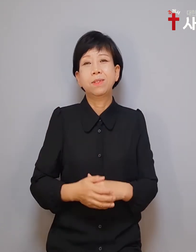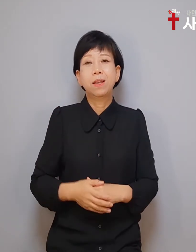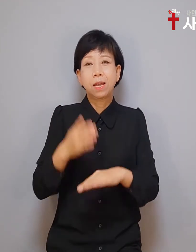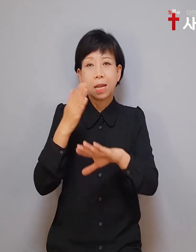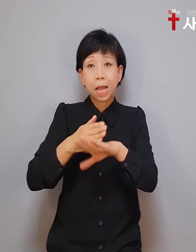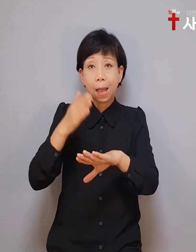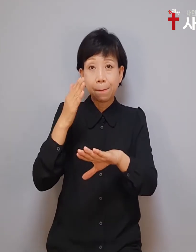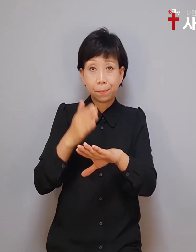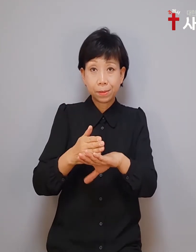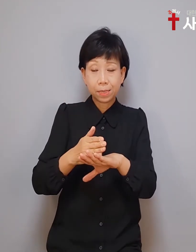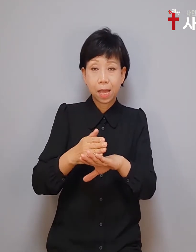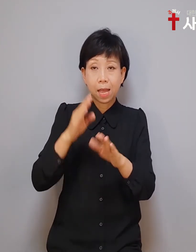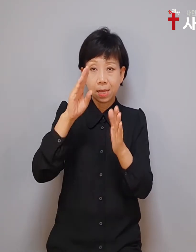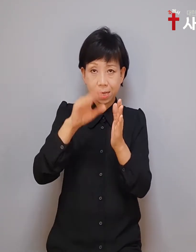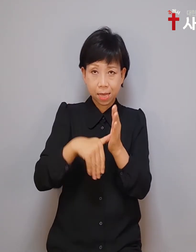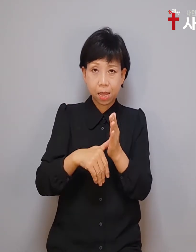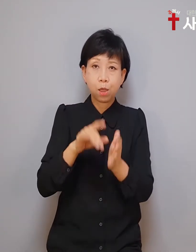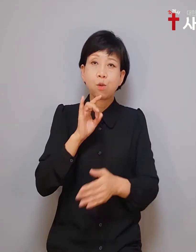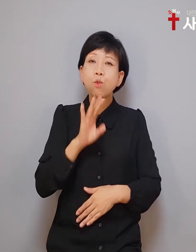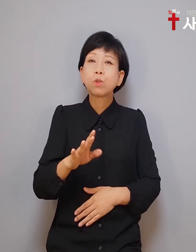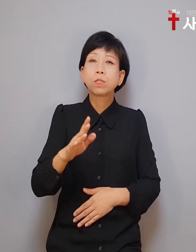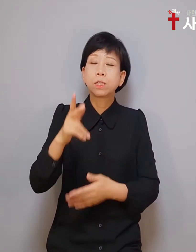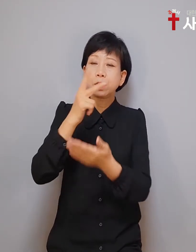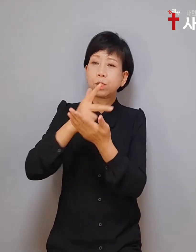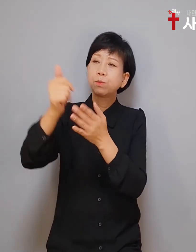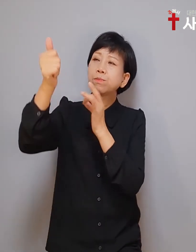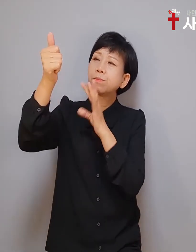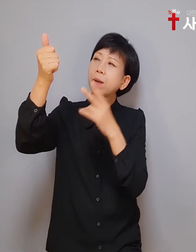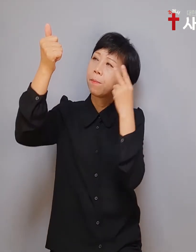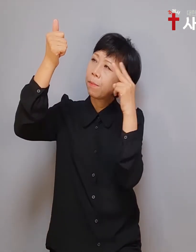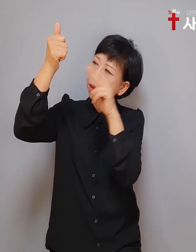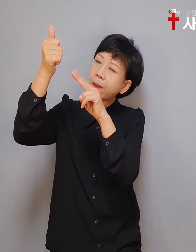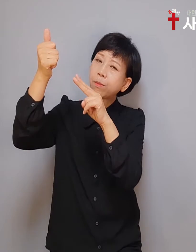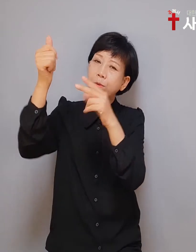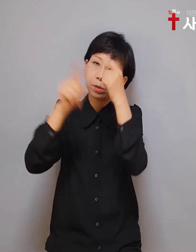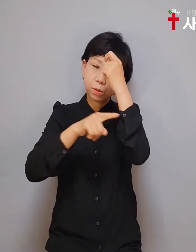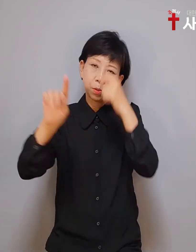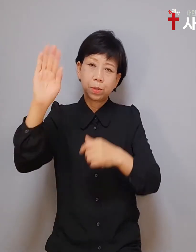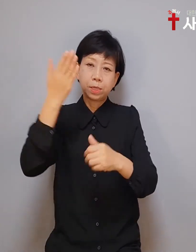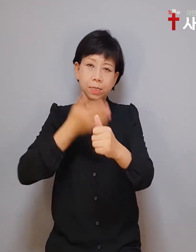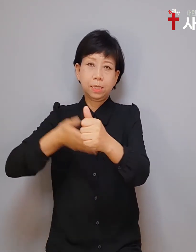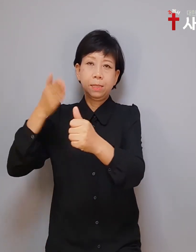감사절기에 오직 예수님만 바라보는 성도 여러분 되시길 바랍니다.